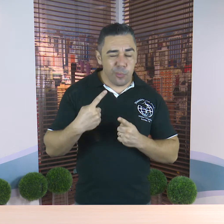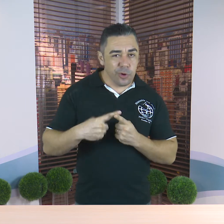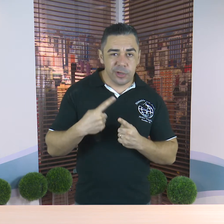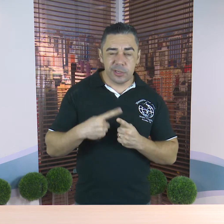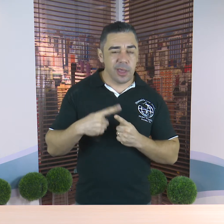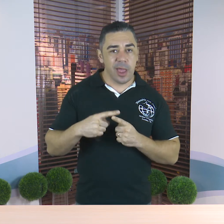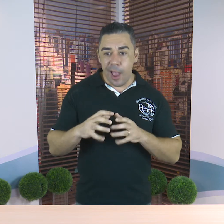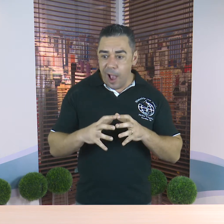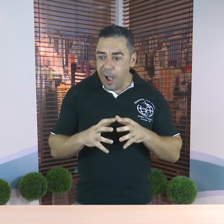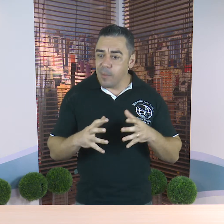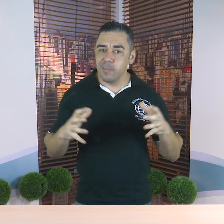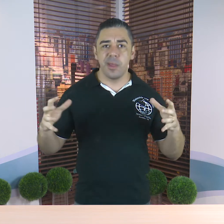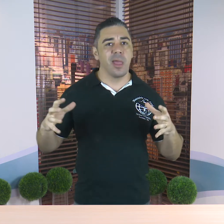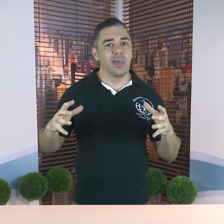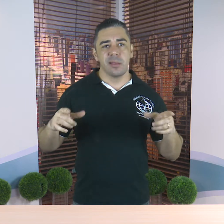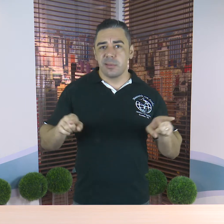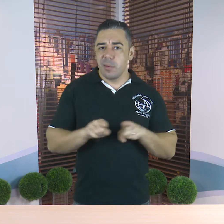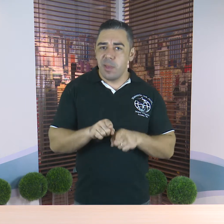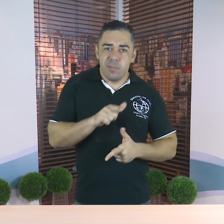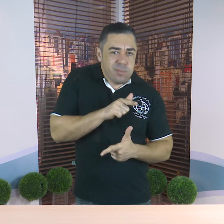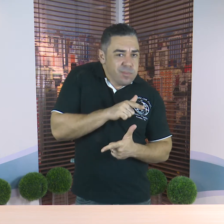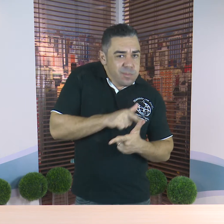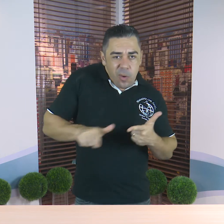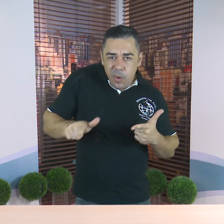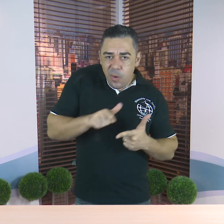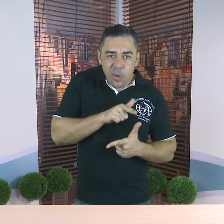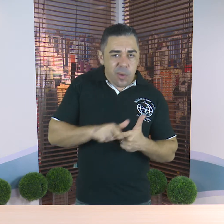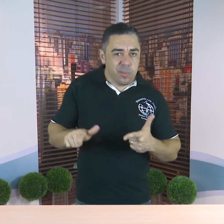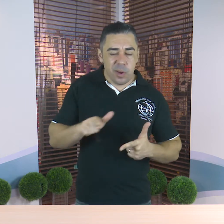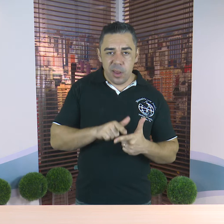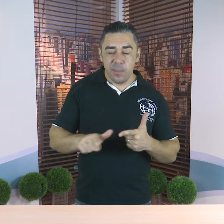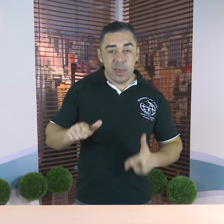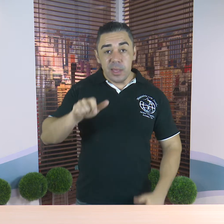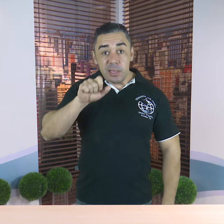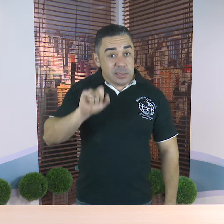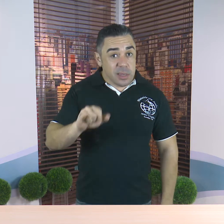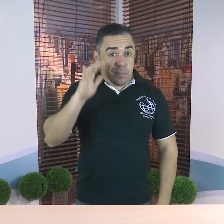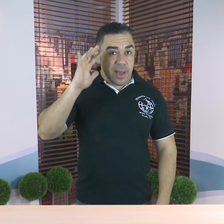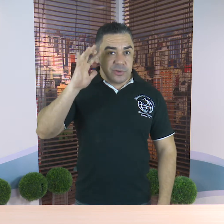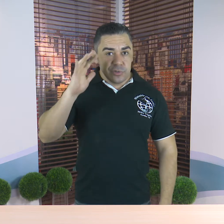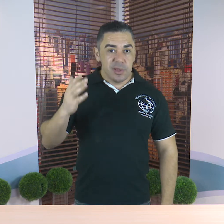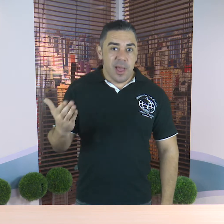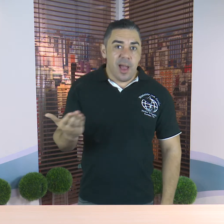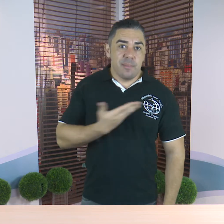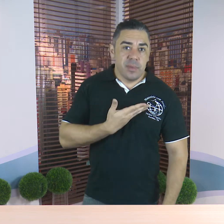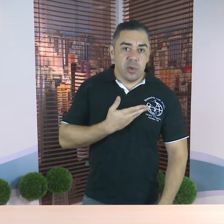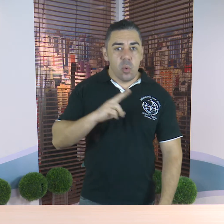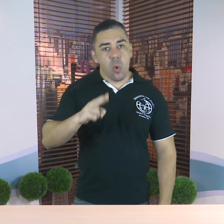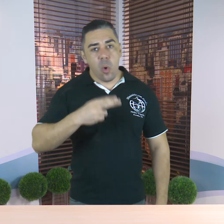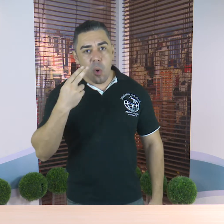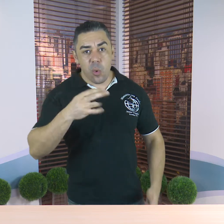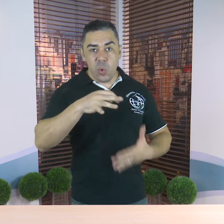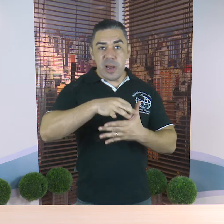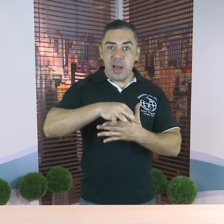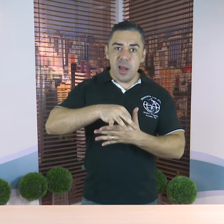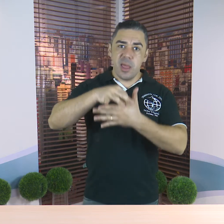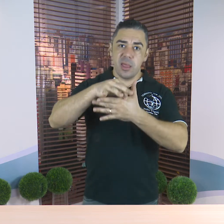intensas, dramáticas e chocantes quando parte de algumas lideranças. As palavras